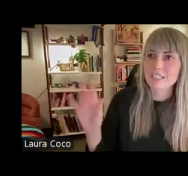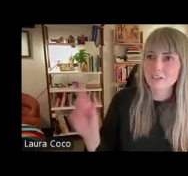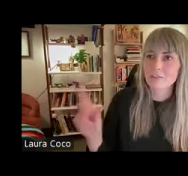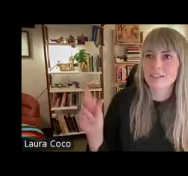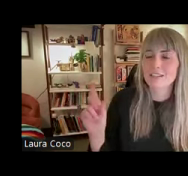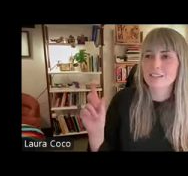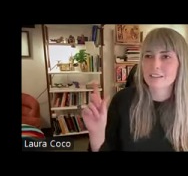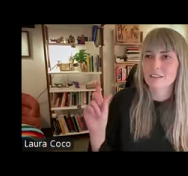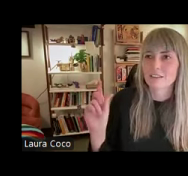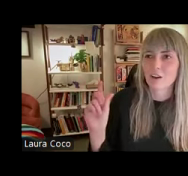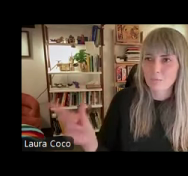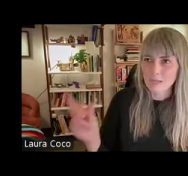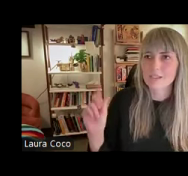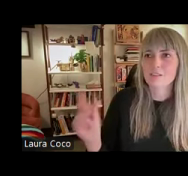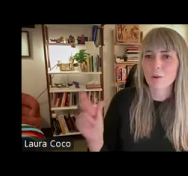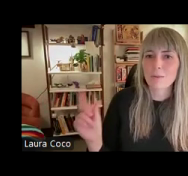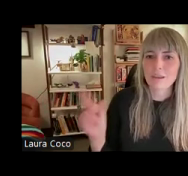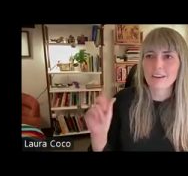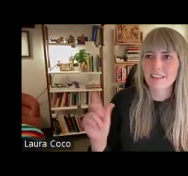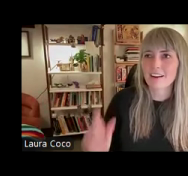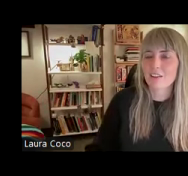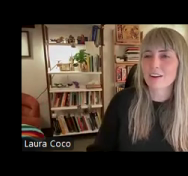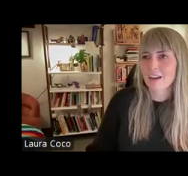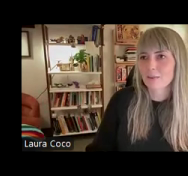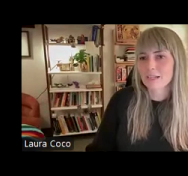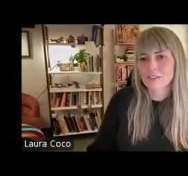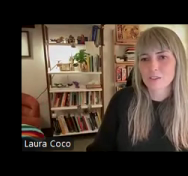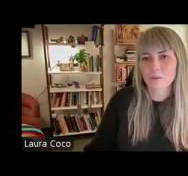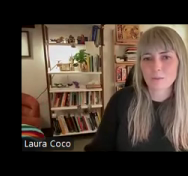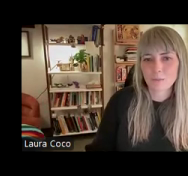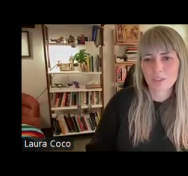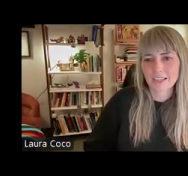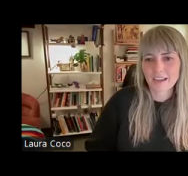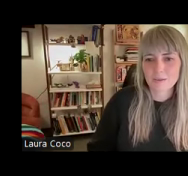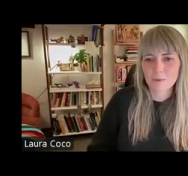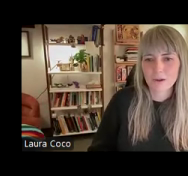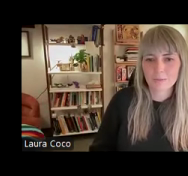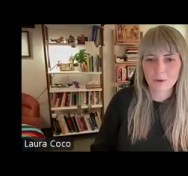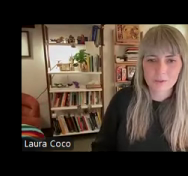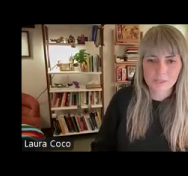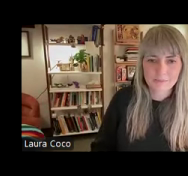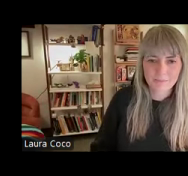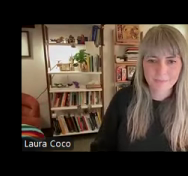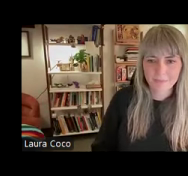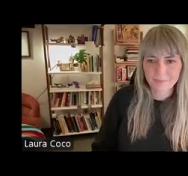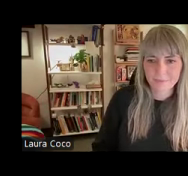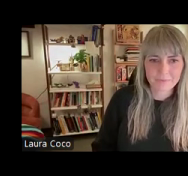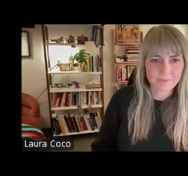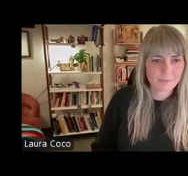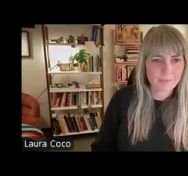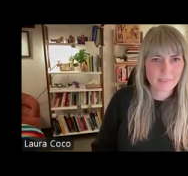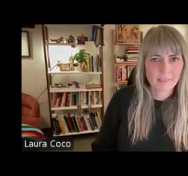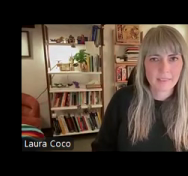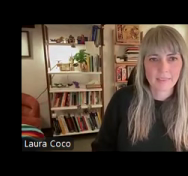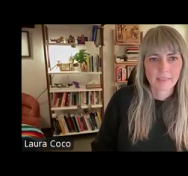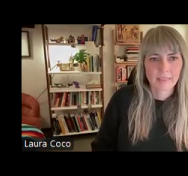acabamos de tener bastante diferente pedazos de equipo en esa otra categoría. Entonces, estamos viéndolo de una